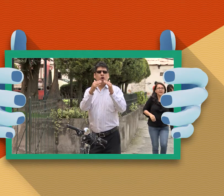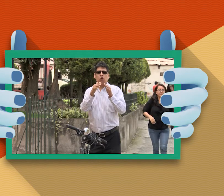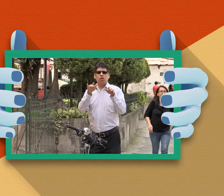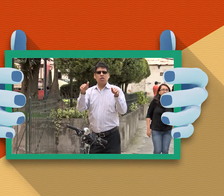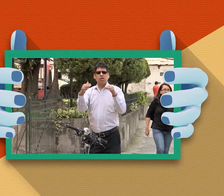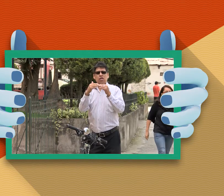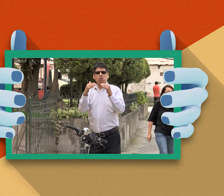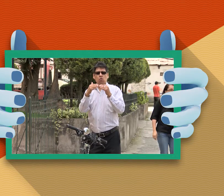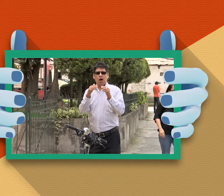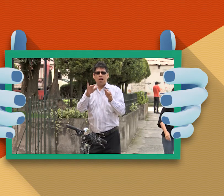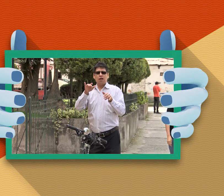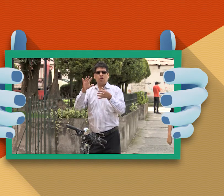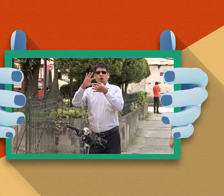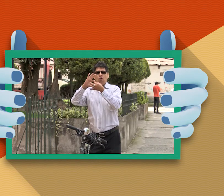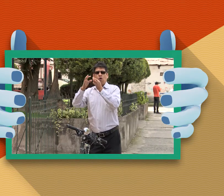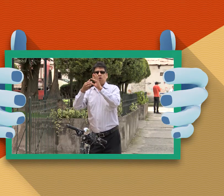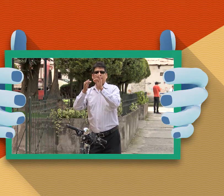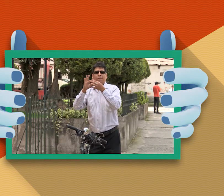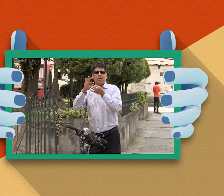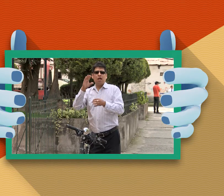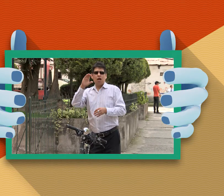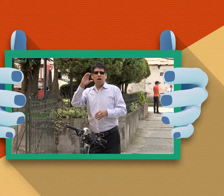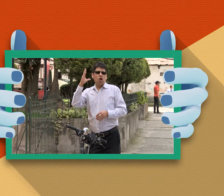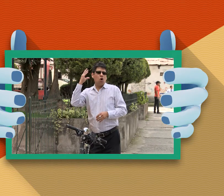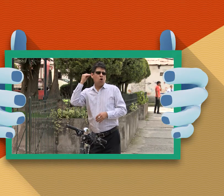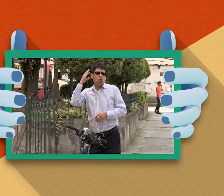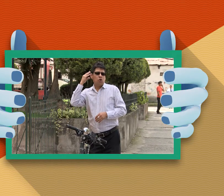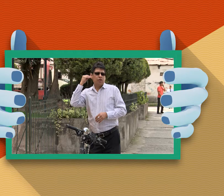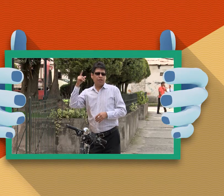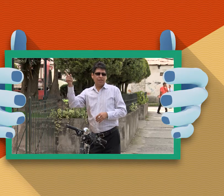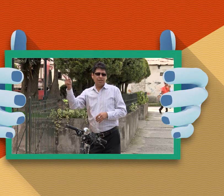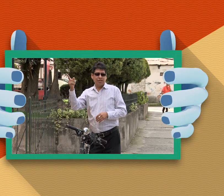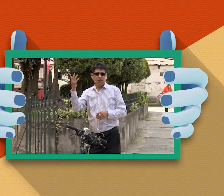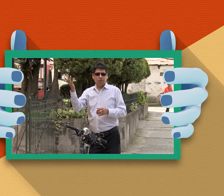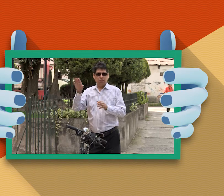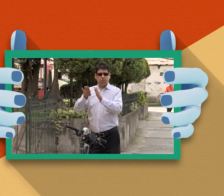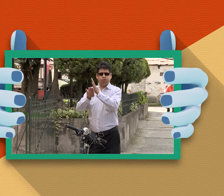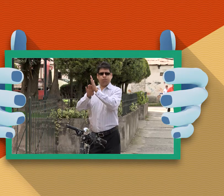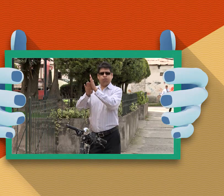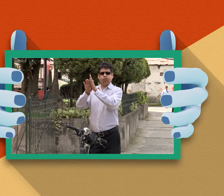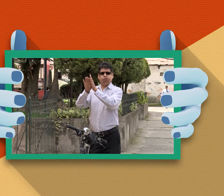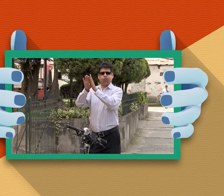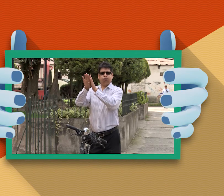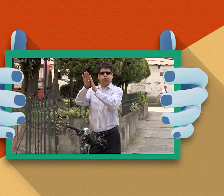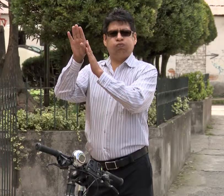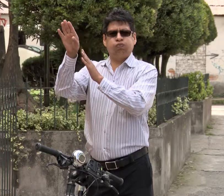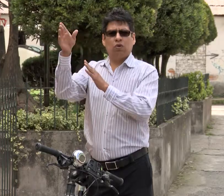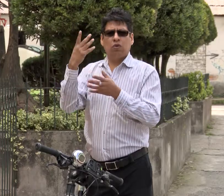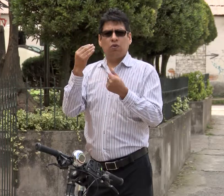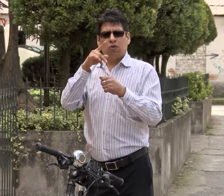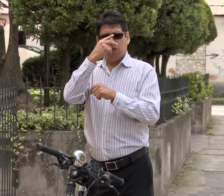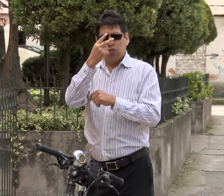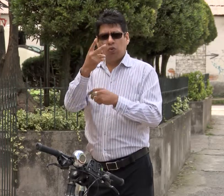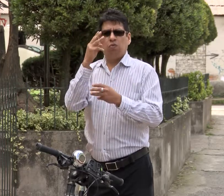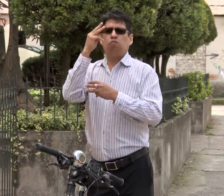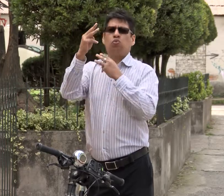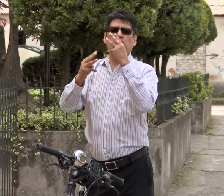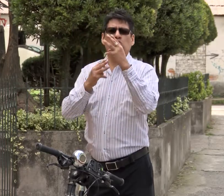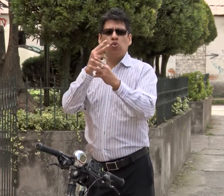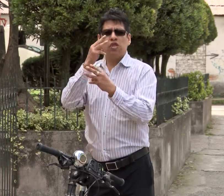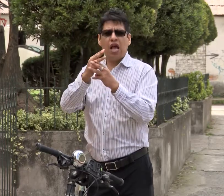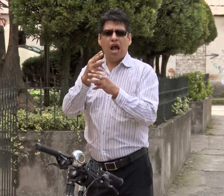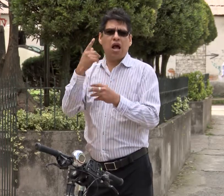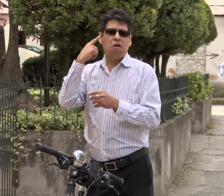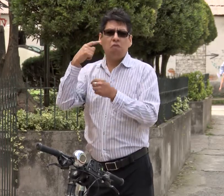hablando competitivamente con los oyentes y podemos sacar buenos perfiles que nos representen internacionalmente